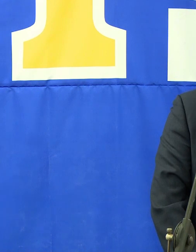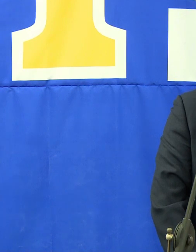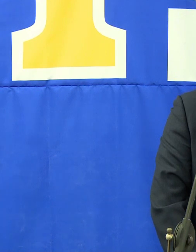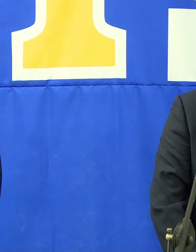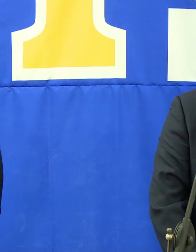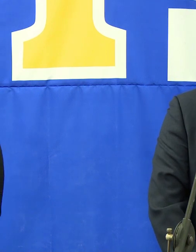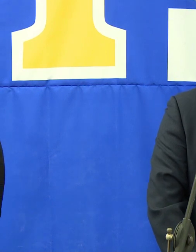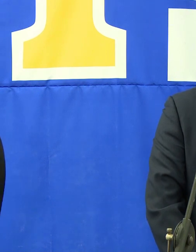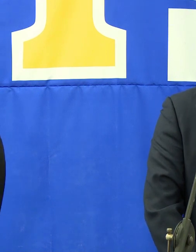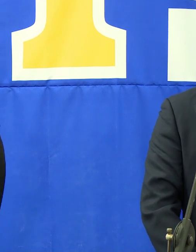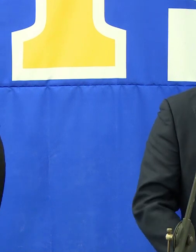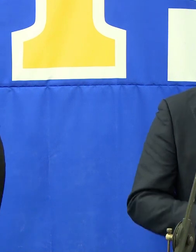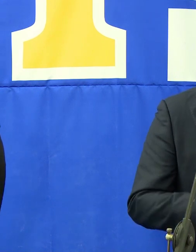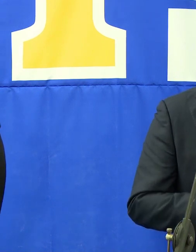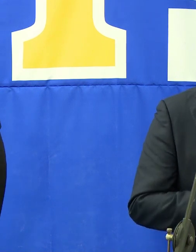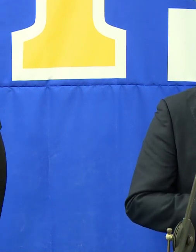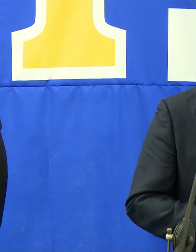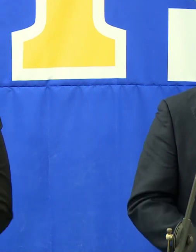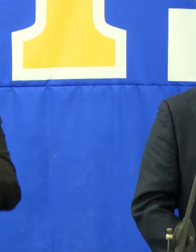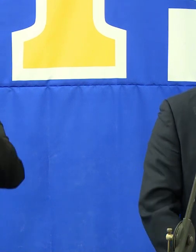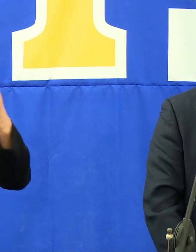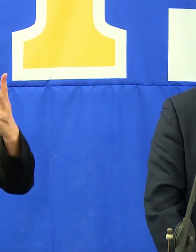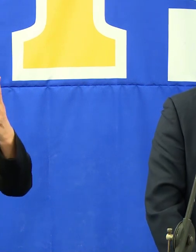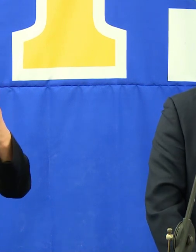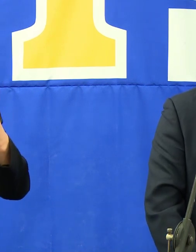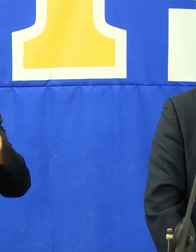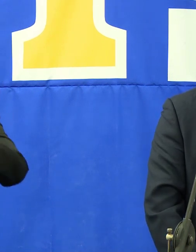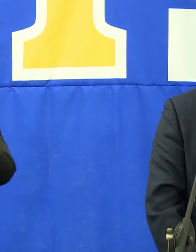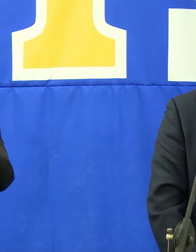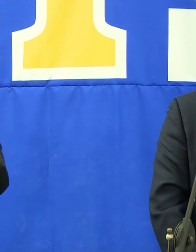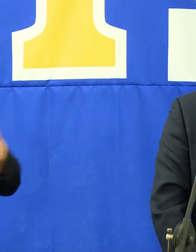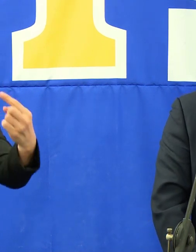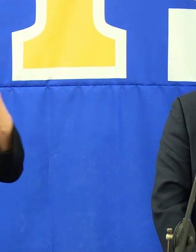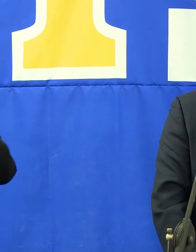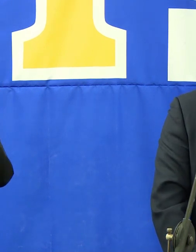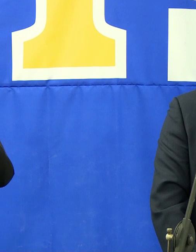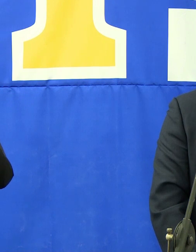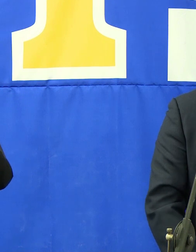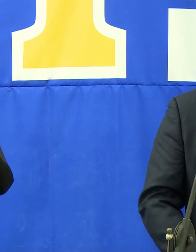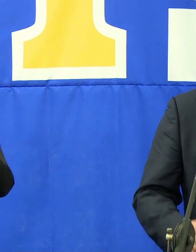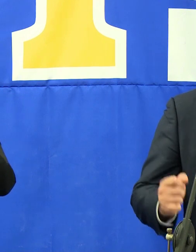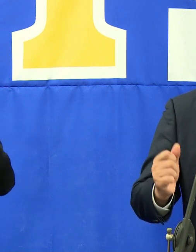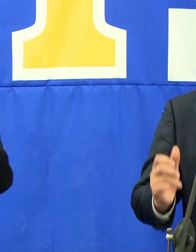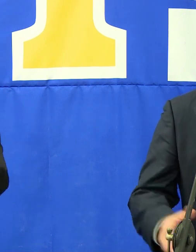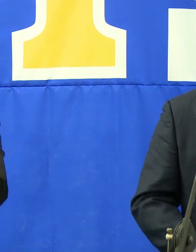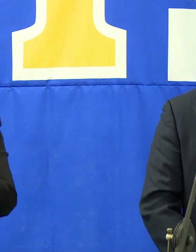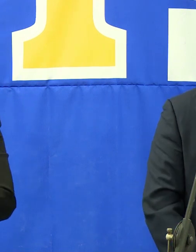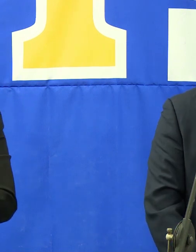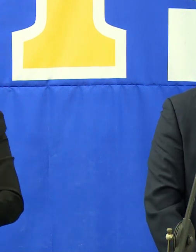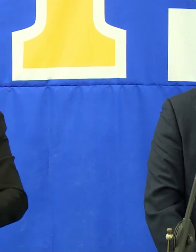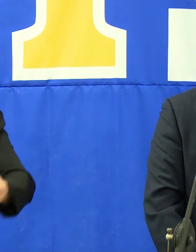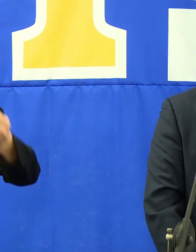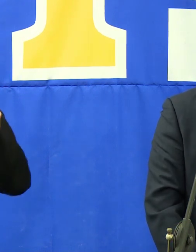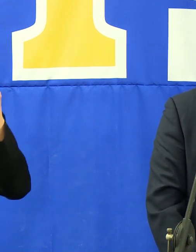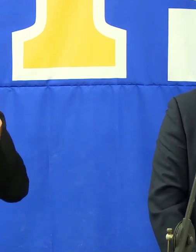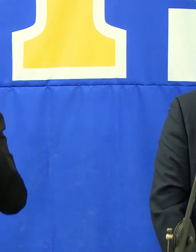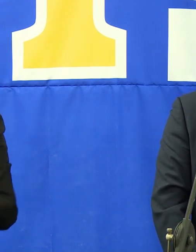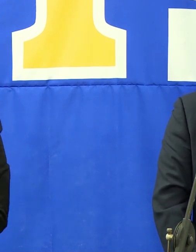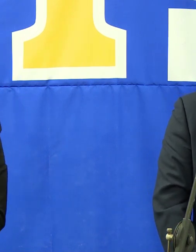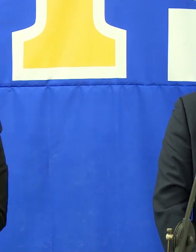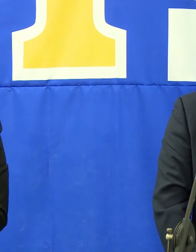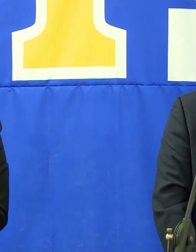네. 두 사람이 마음을 하나로 하면 그 강한 쇠도 자를